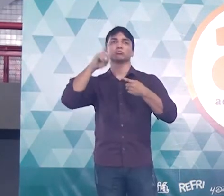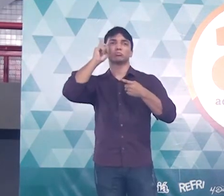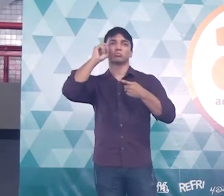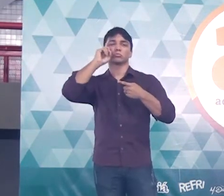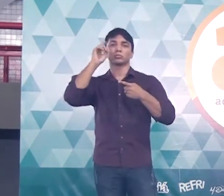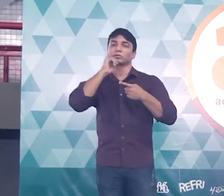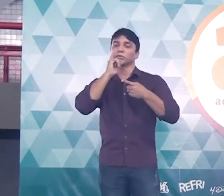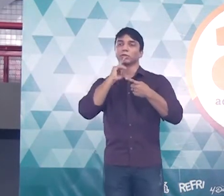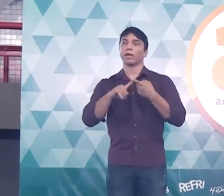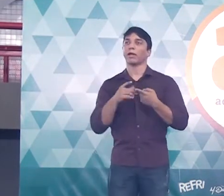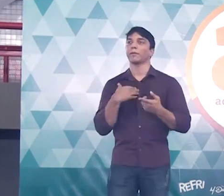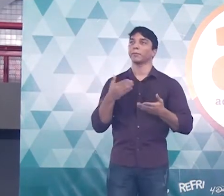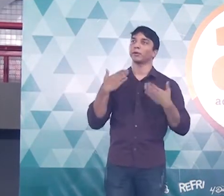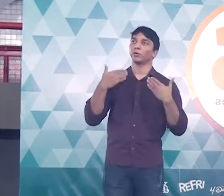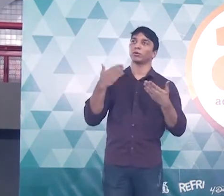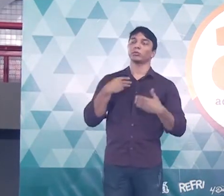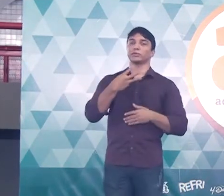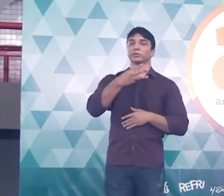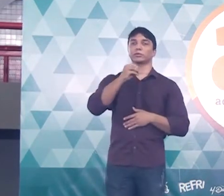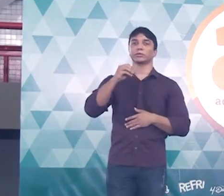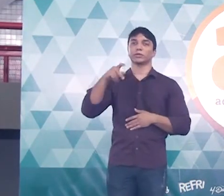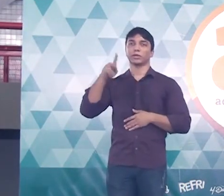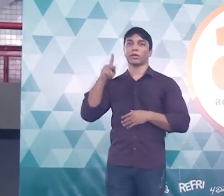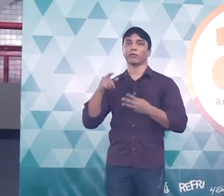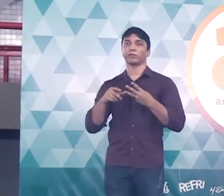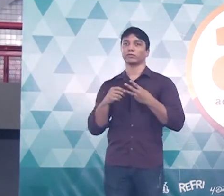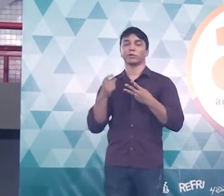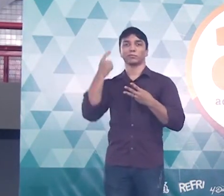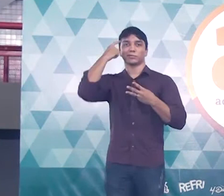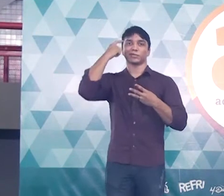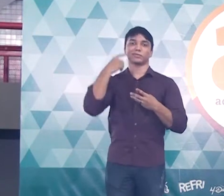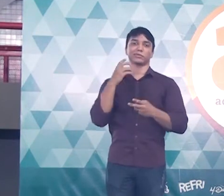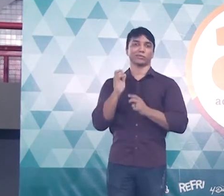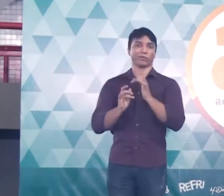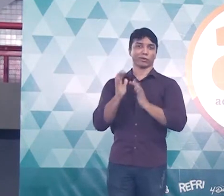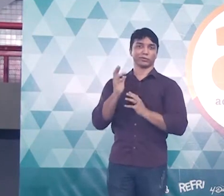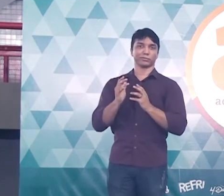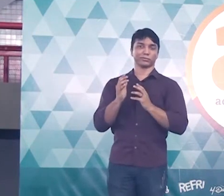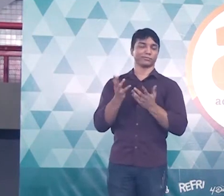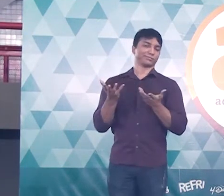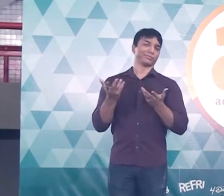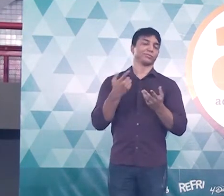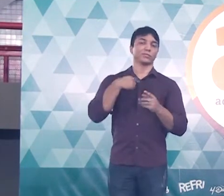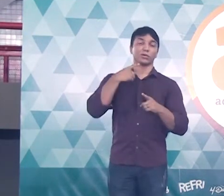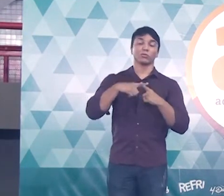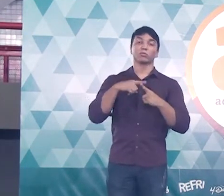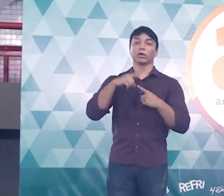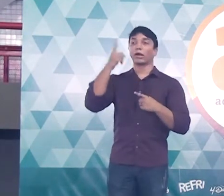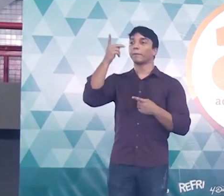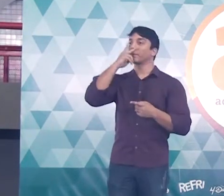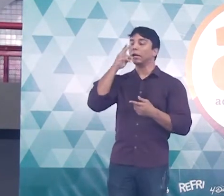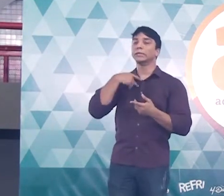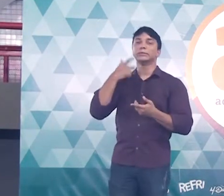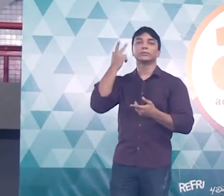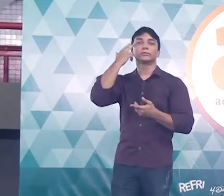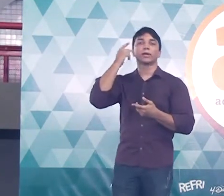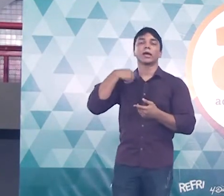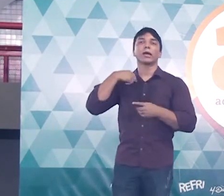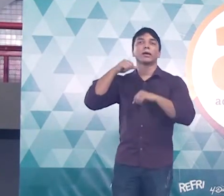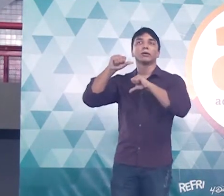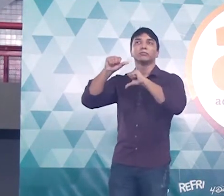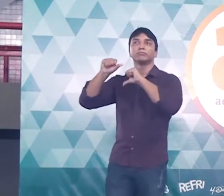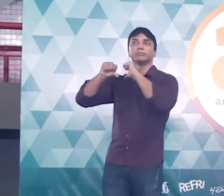para sua mãe: Ave Maria, hoje está 300 Kelvin. Ela vai pensar que é o inferno. Porque ela não converteu, ela